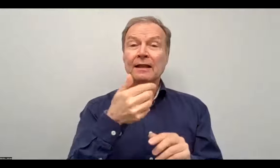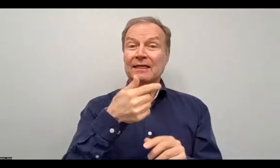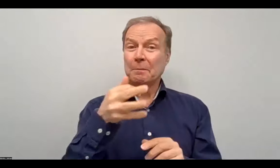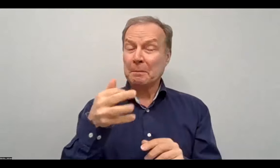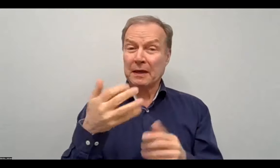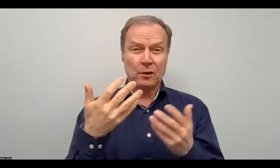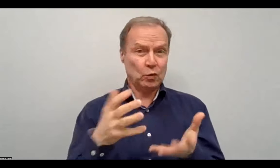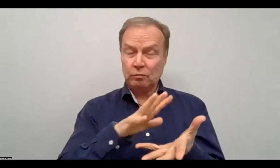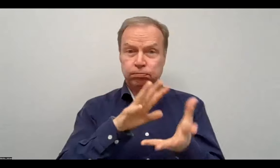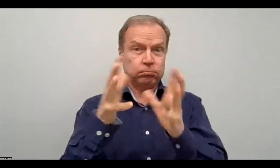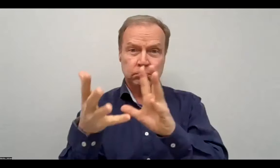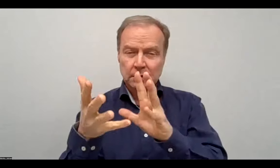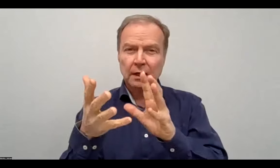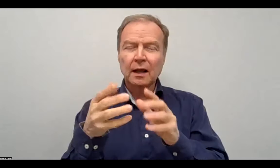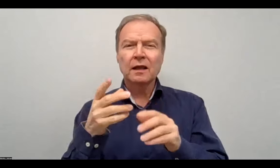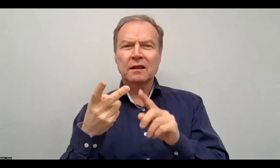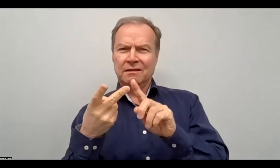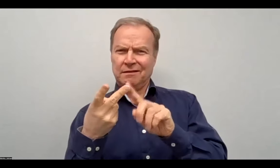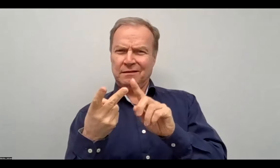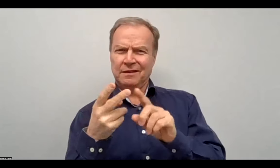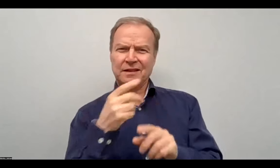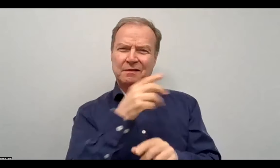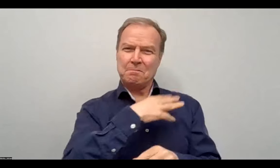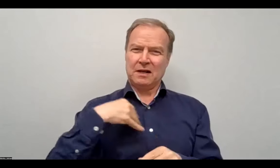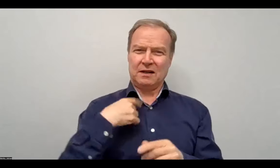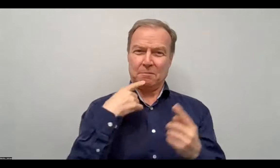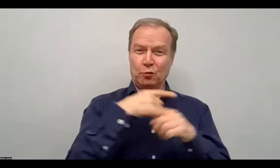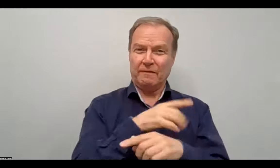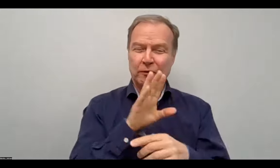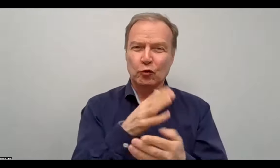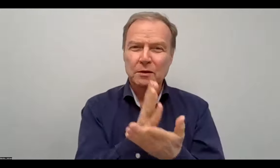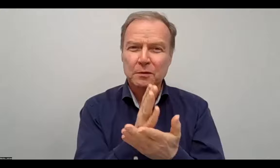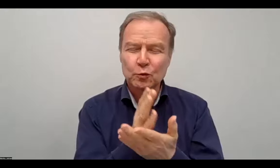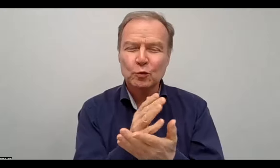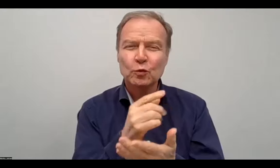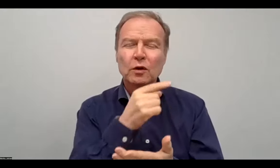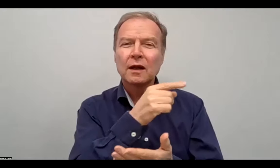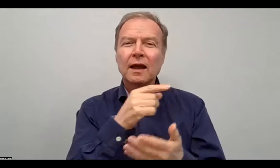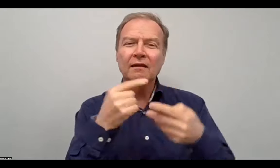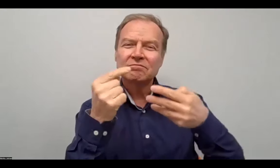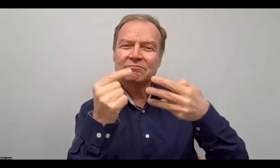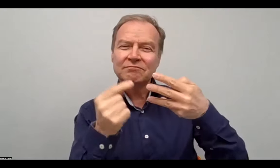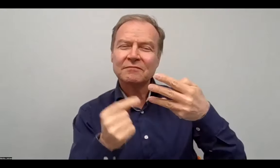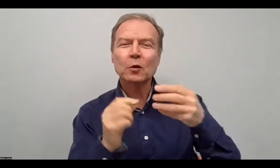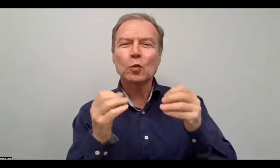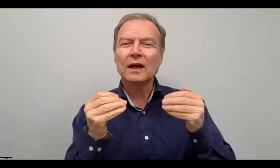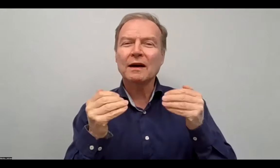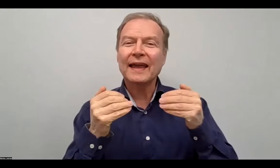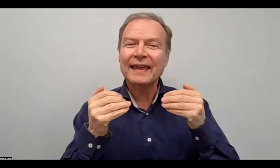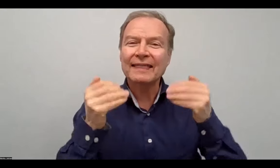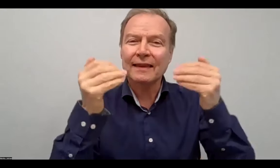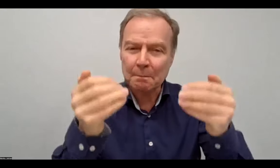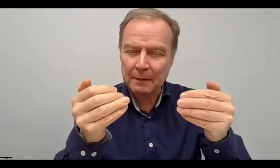kyllä toteuttaisi sitä 24/7H. Eli nyt koko tämä TPP-kokonaisuus, kuten Marika Rönnberg puheenvuorossaan toi